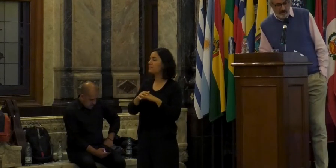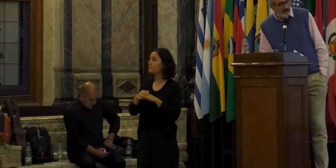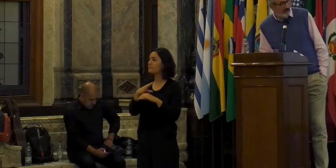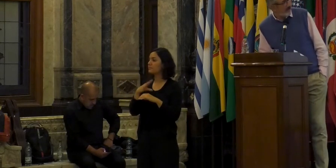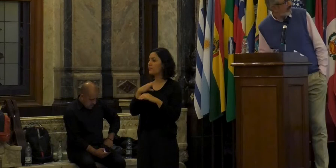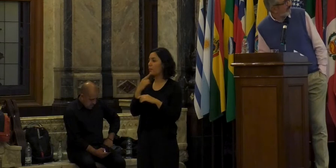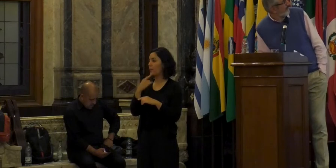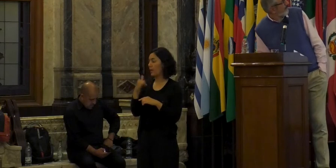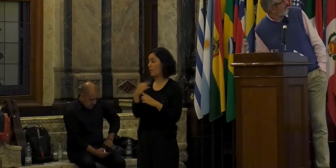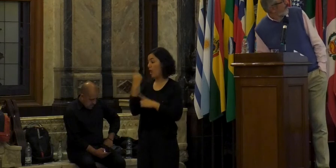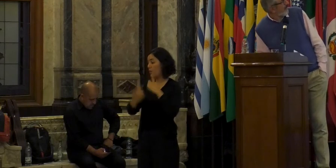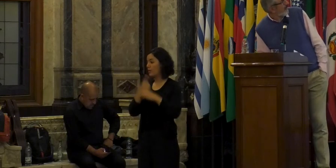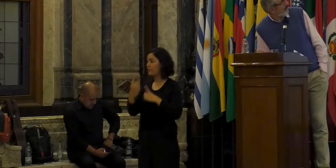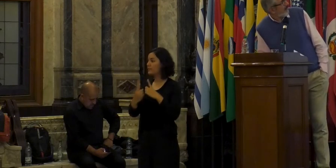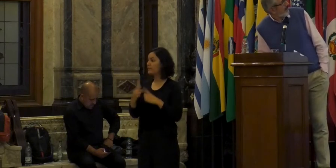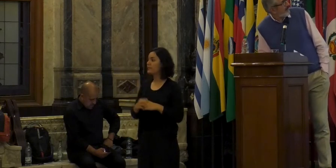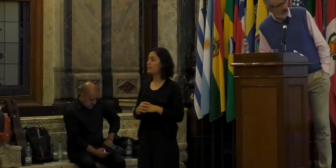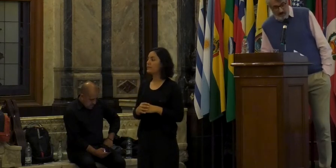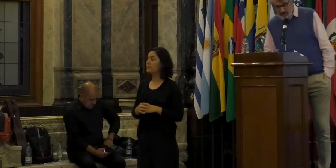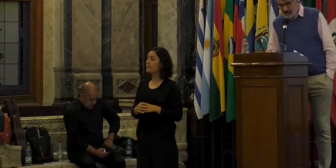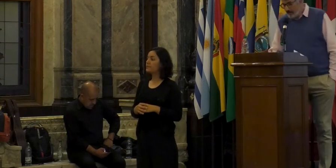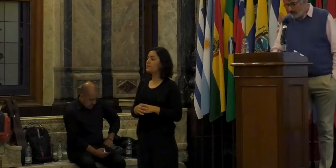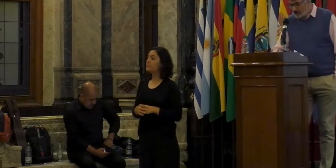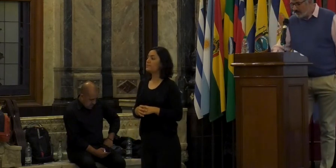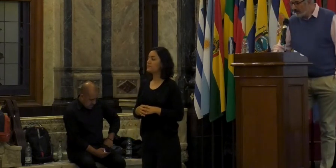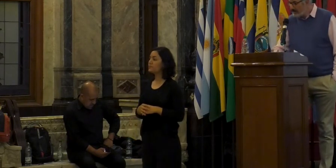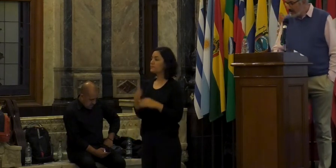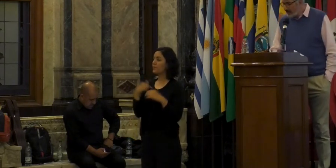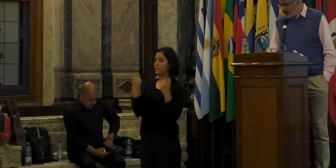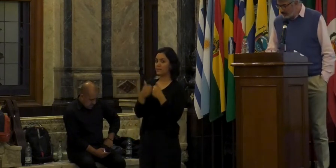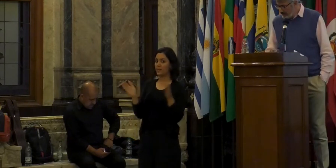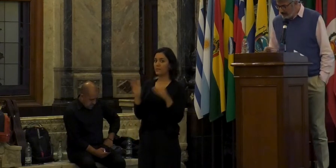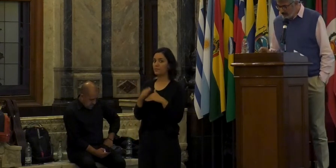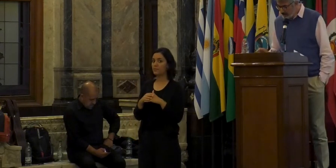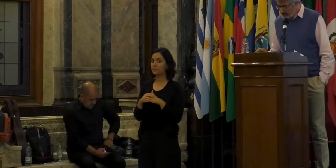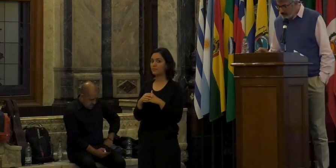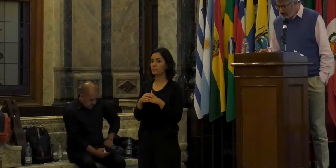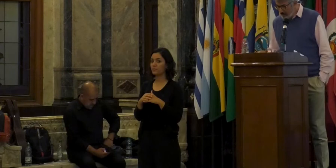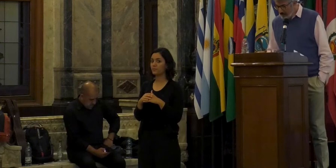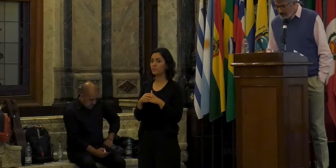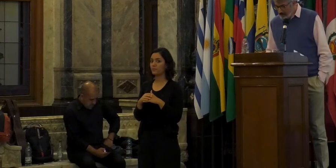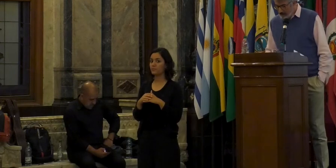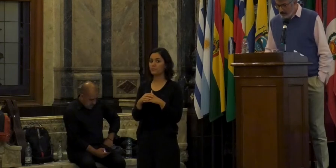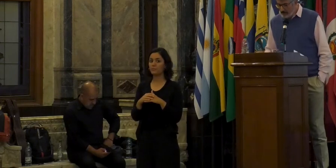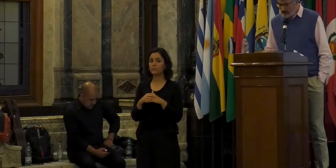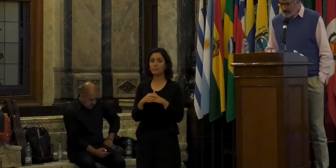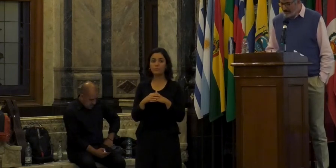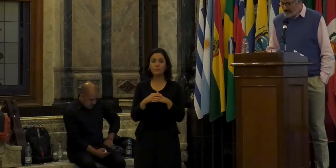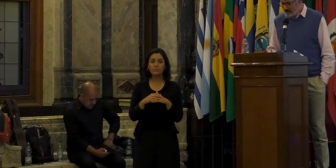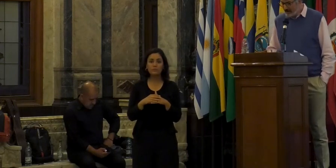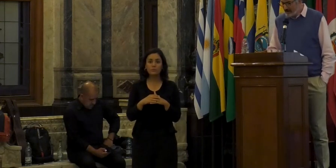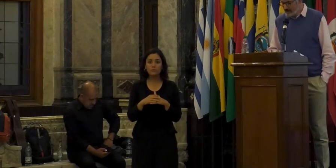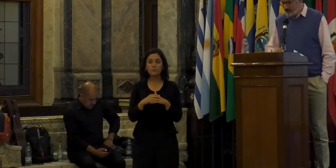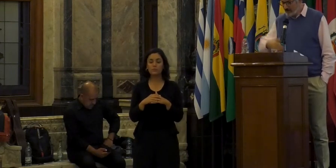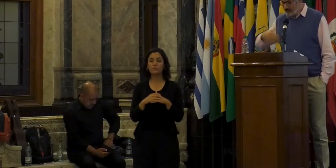resaltado algunas de ellas, ¿no? Nosotros empezábamos con Pepita y Manolo, el estereotipo del hogar, pero estaba la